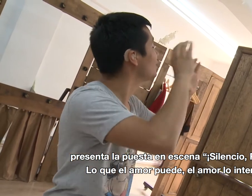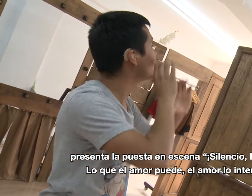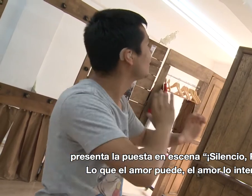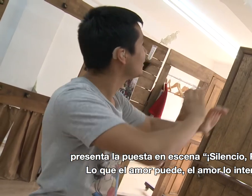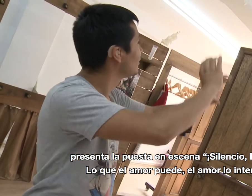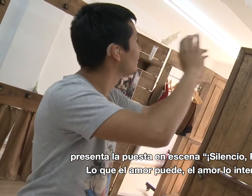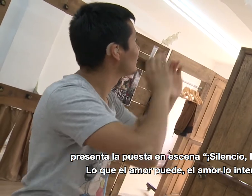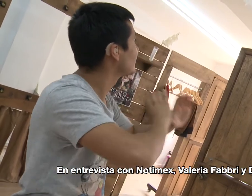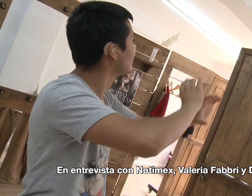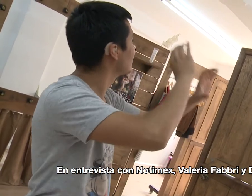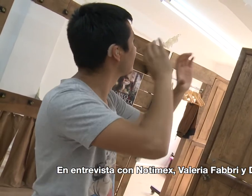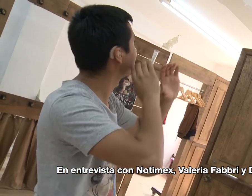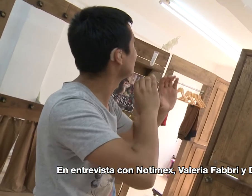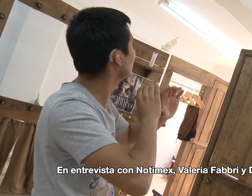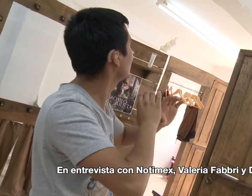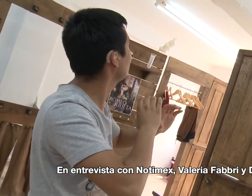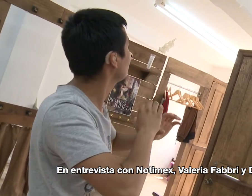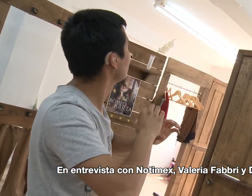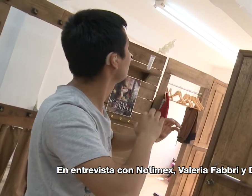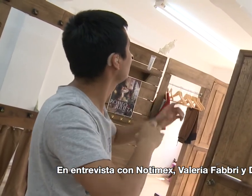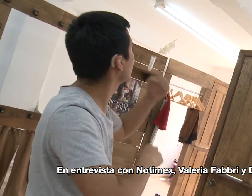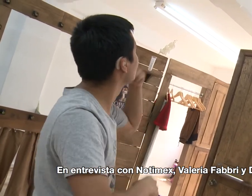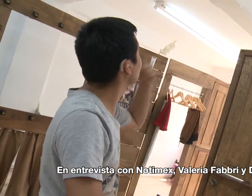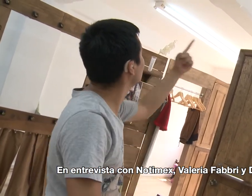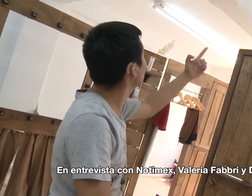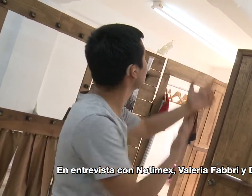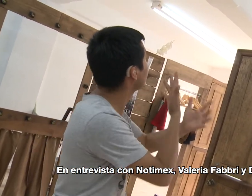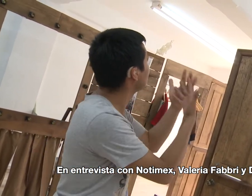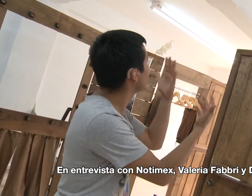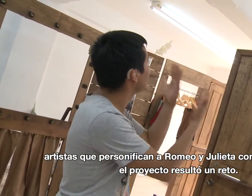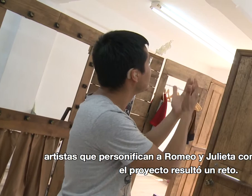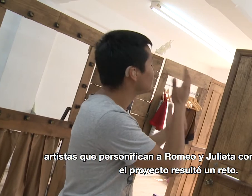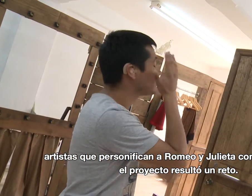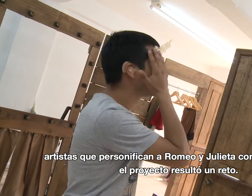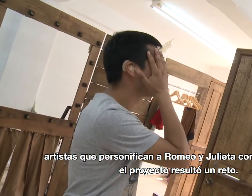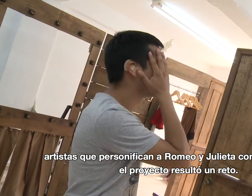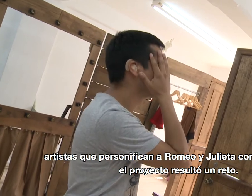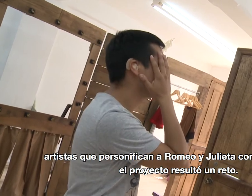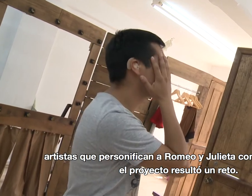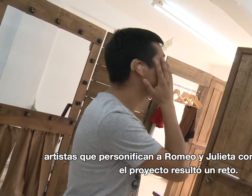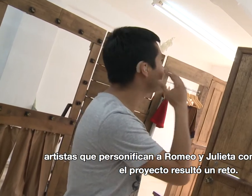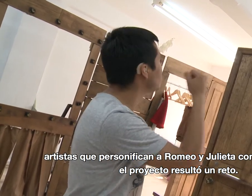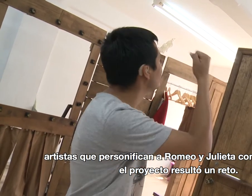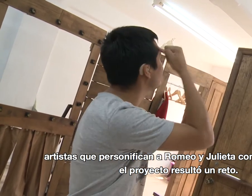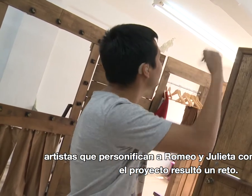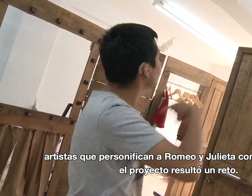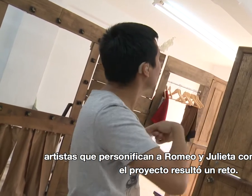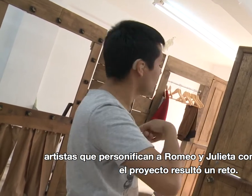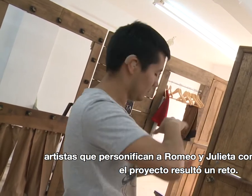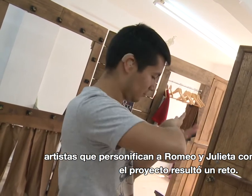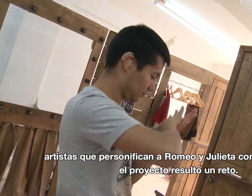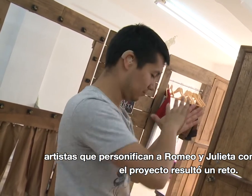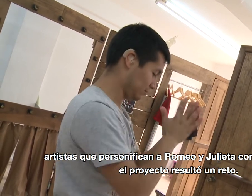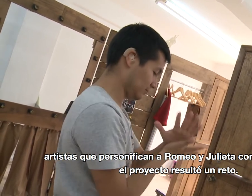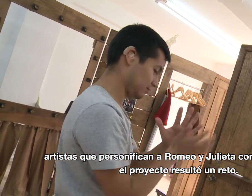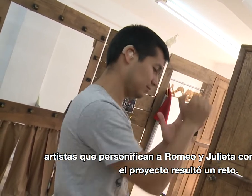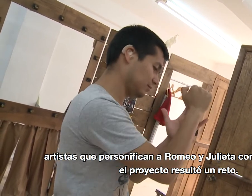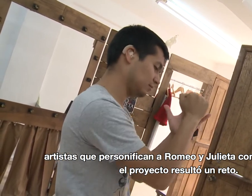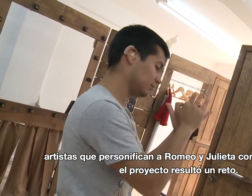intenta. En entrevista con Notimex, Valeria Fabri y Daniel Ortiz, artistas que personifican a Romeo y Julieta, comentaron que el proyecto resultó un